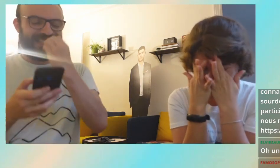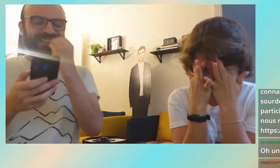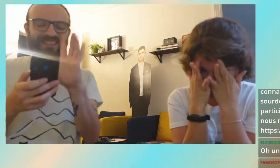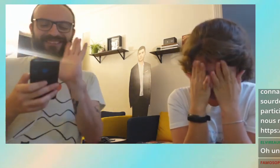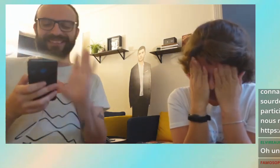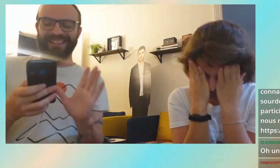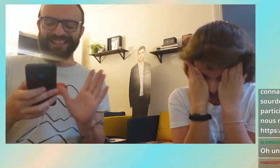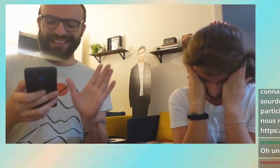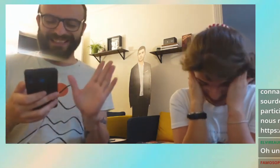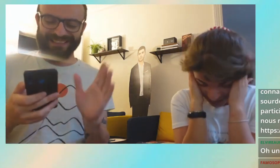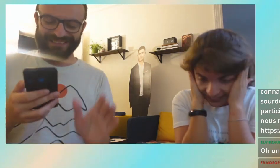C'est long.